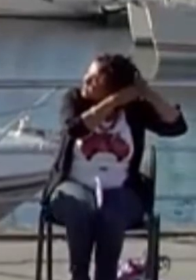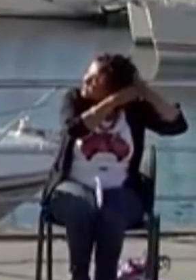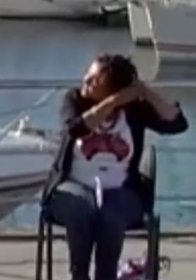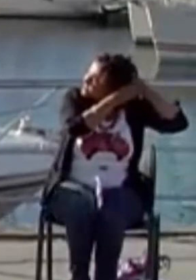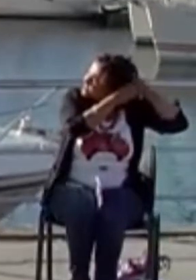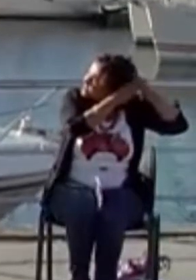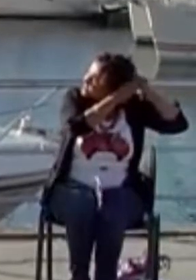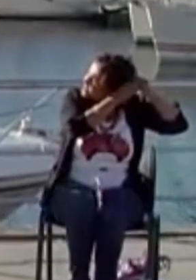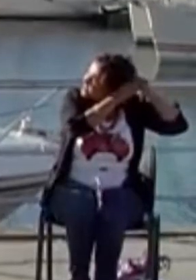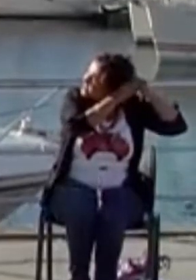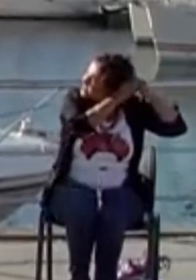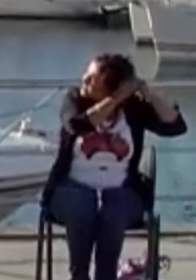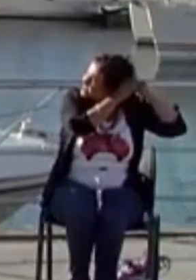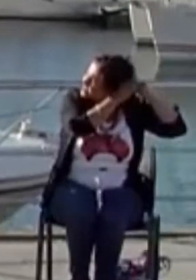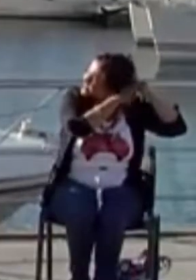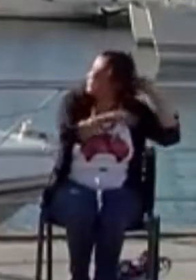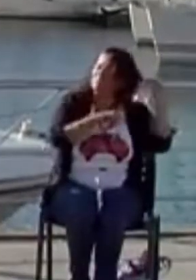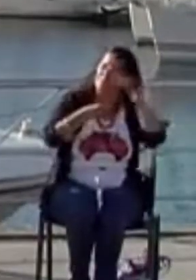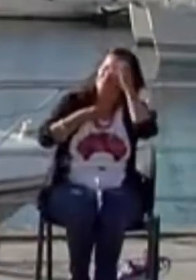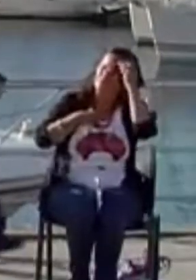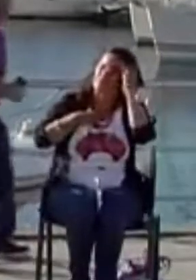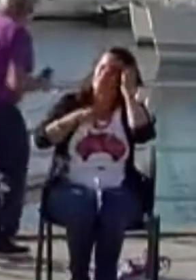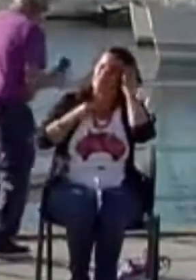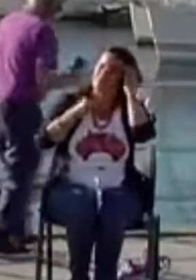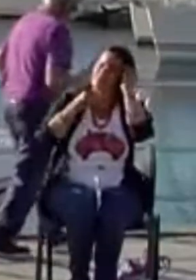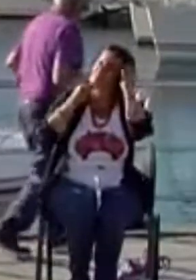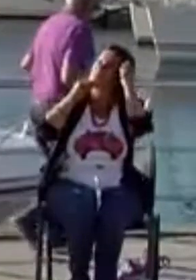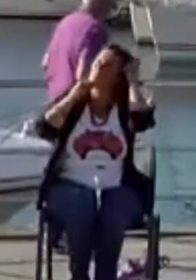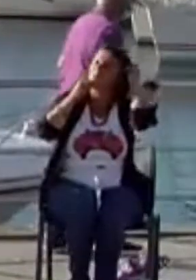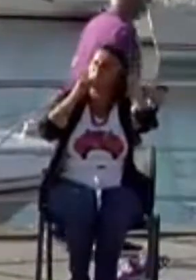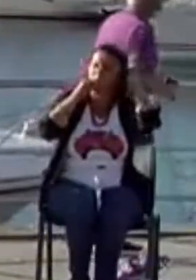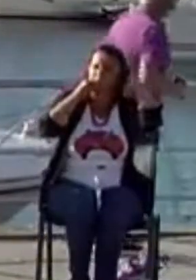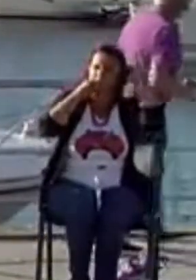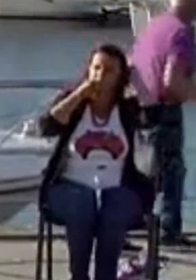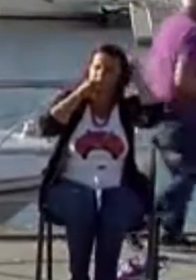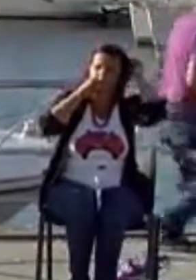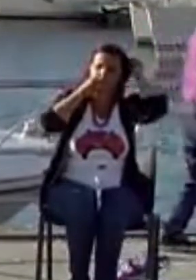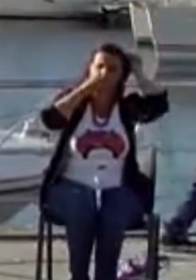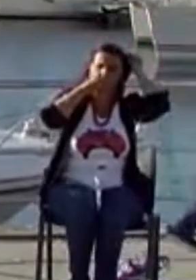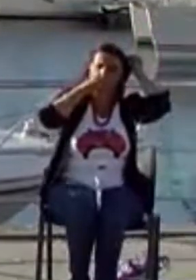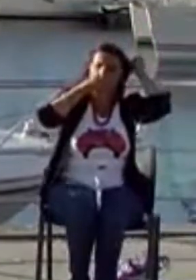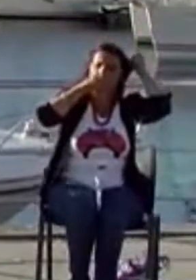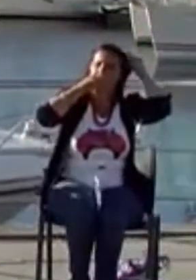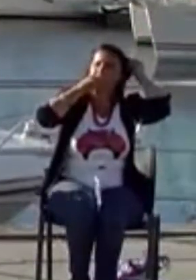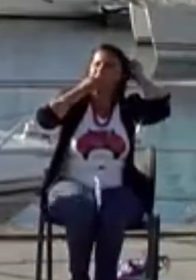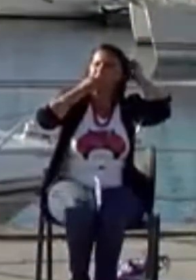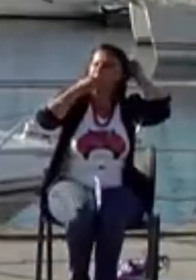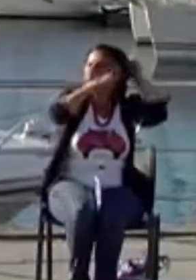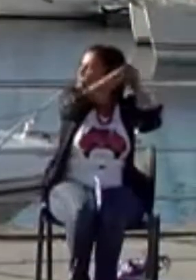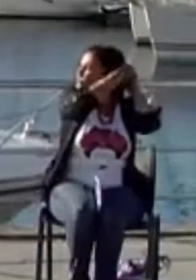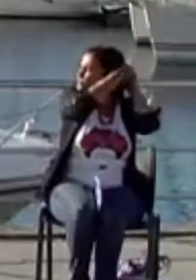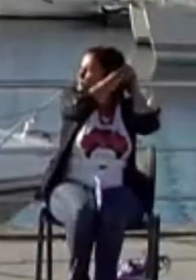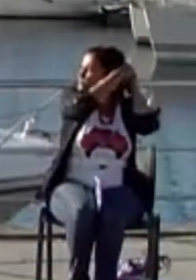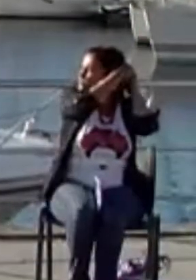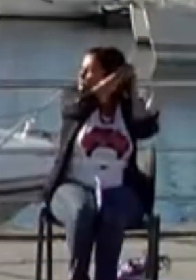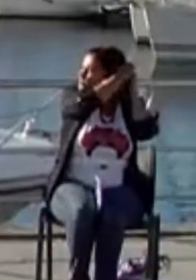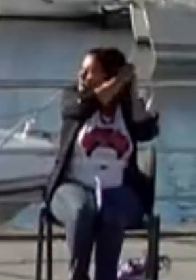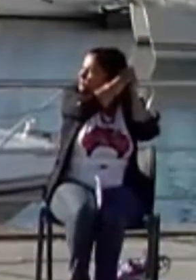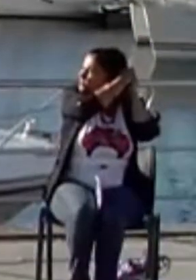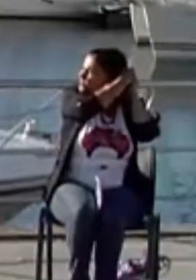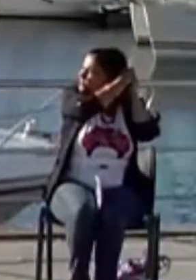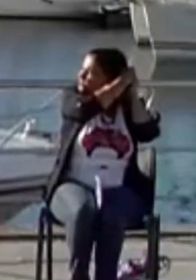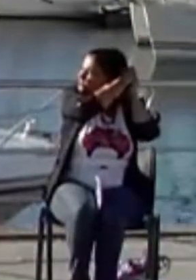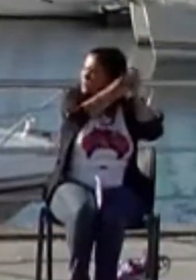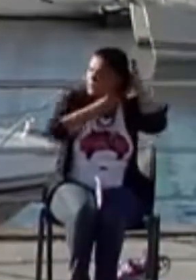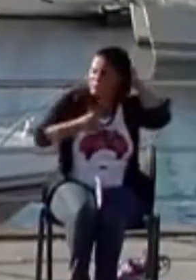continuado abandono, unha política que converteu a nosa cidade na zona cero da desfeita sanitaria, cun